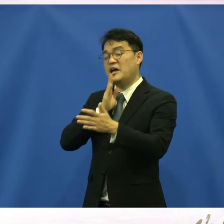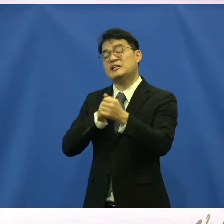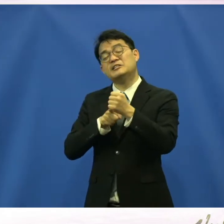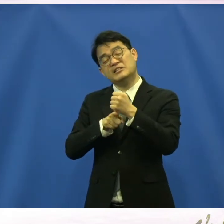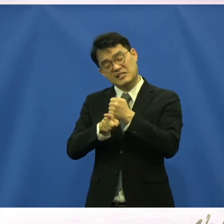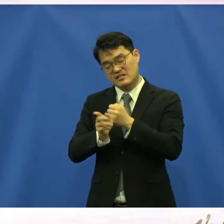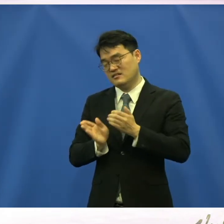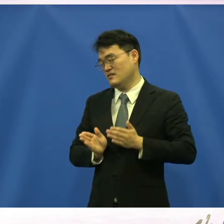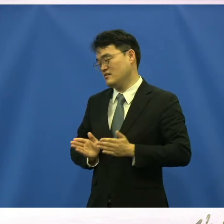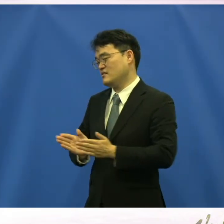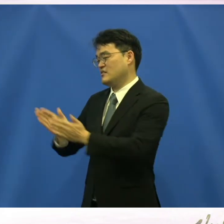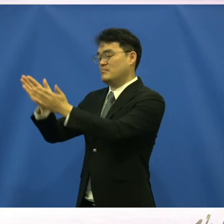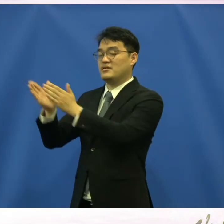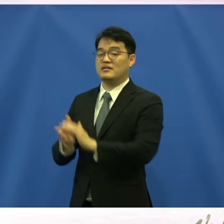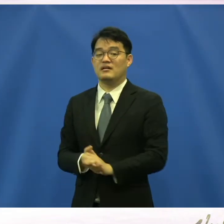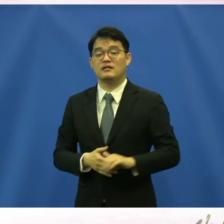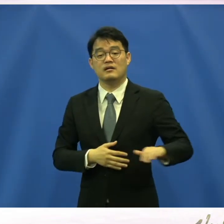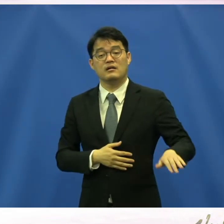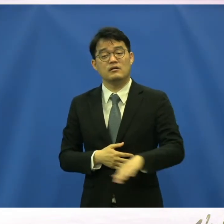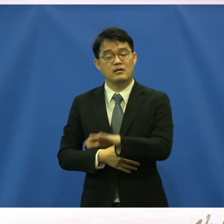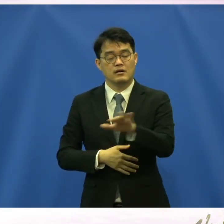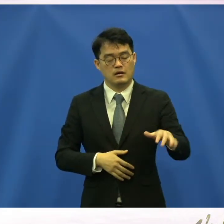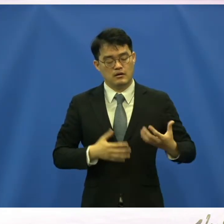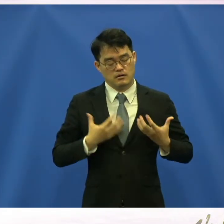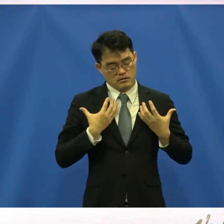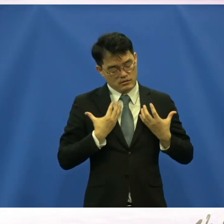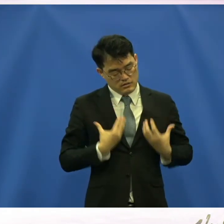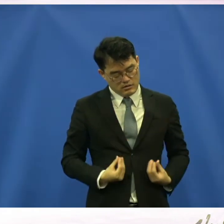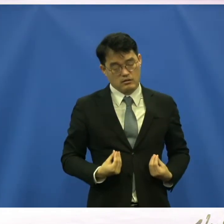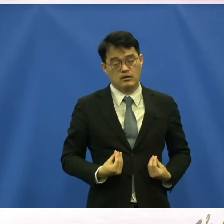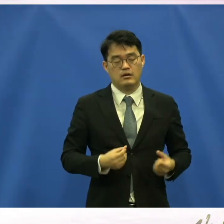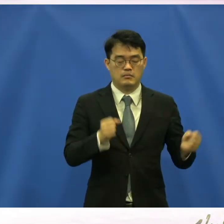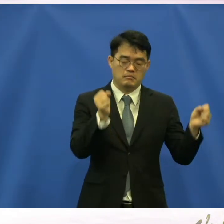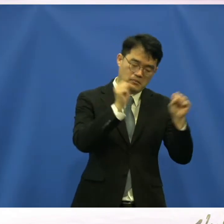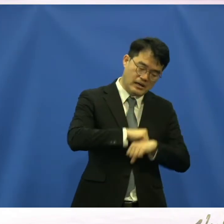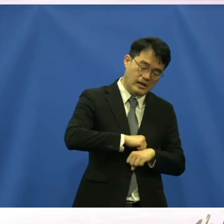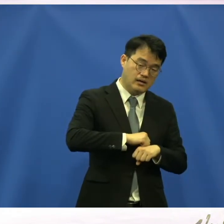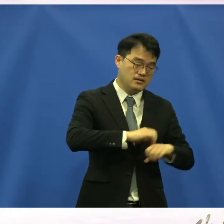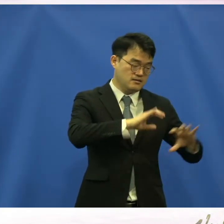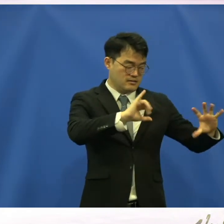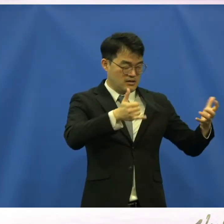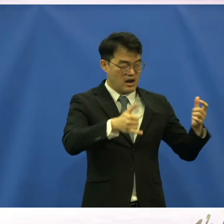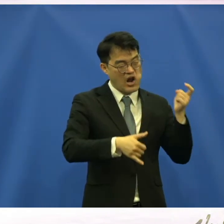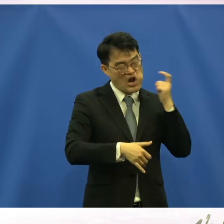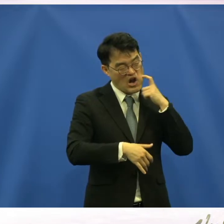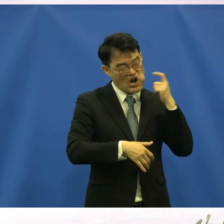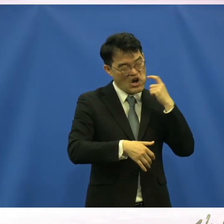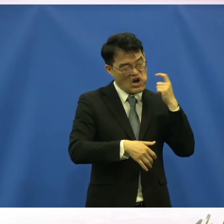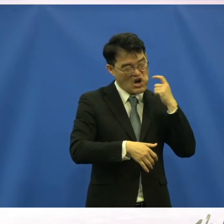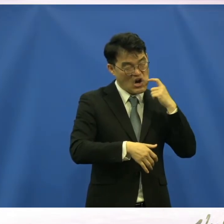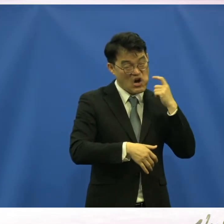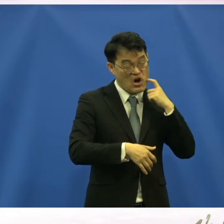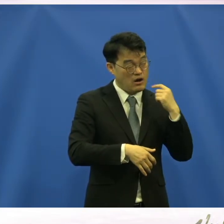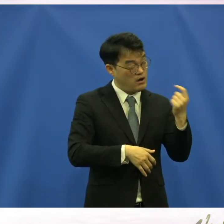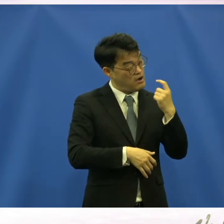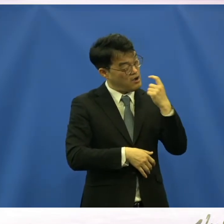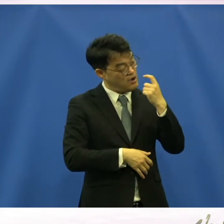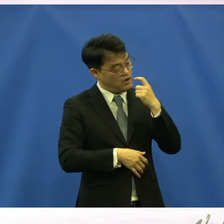불가능해요. 불가능해요. 우리를 절망하게 하고 더 무너지게 만드는 이 세상의 거짓된 가르침에 속지 마시고